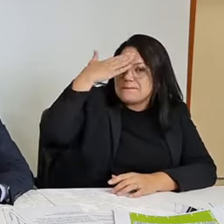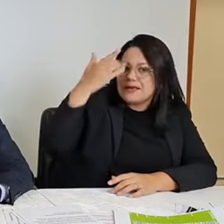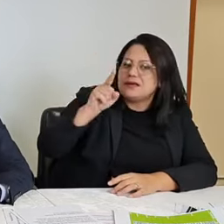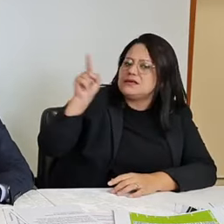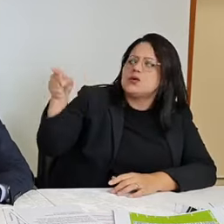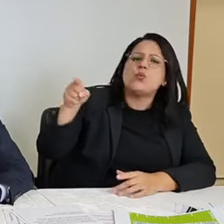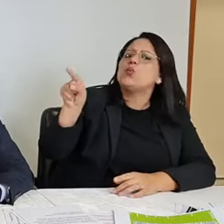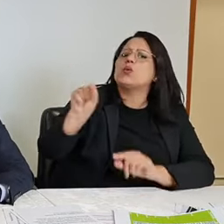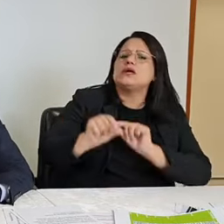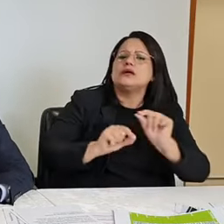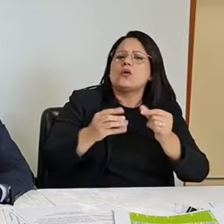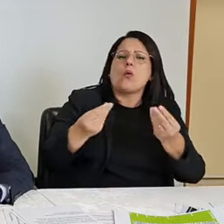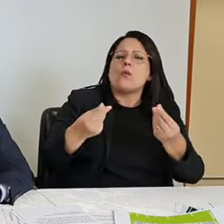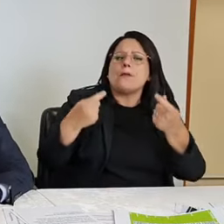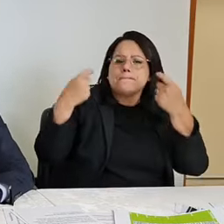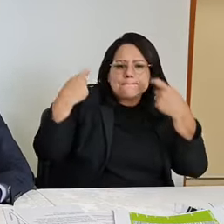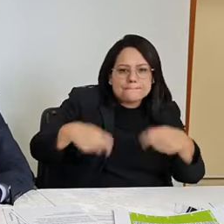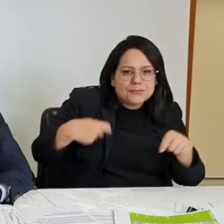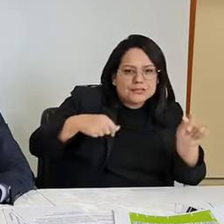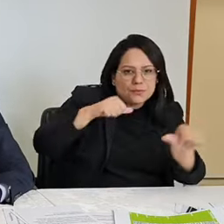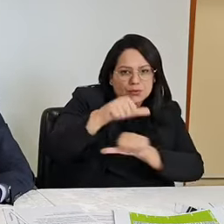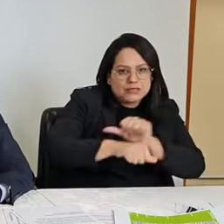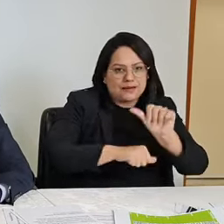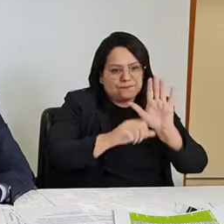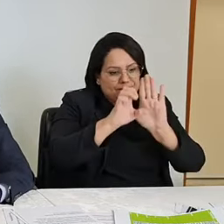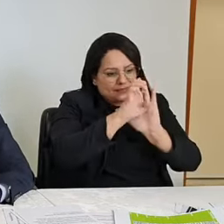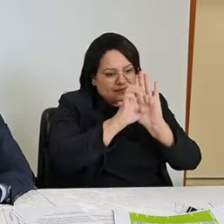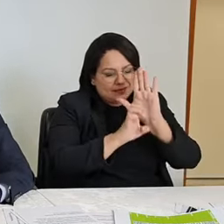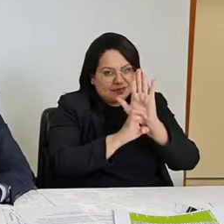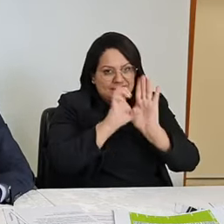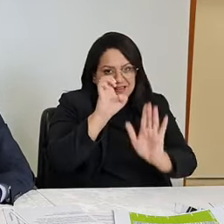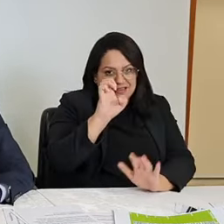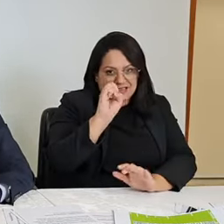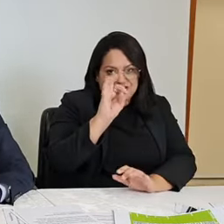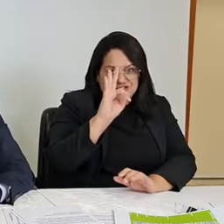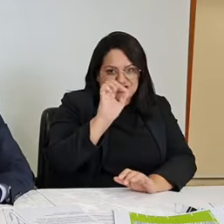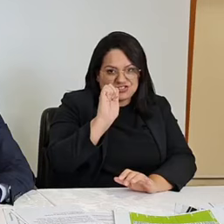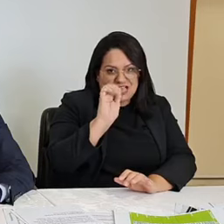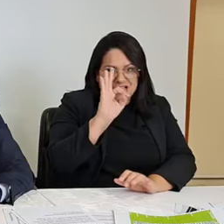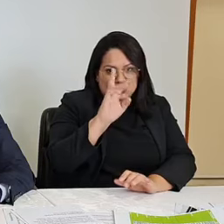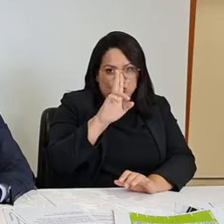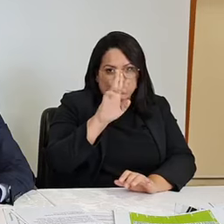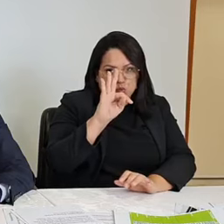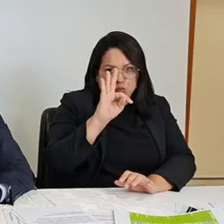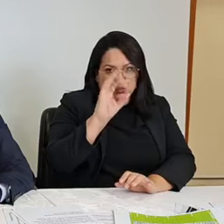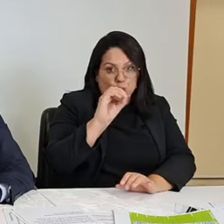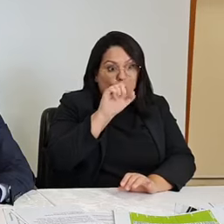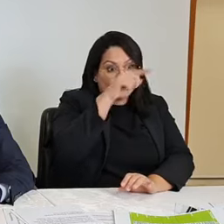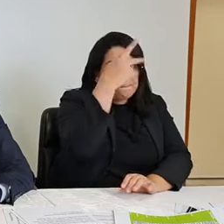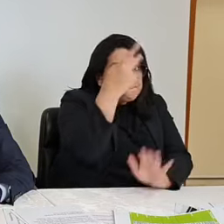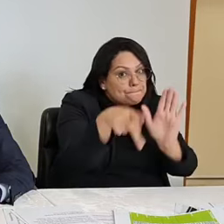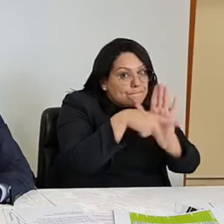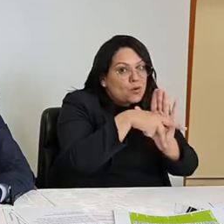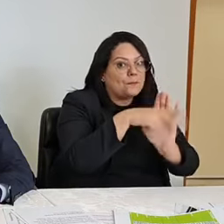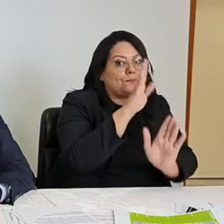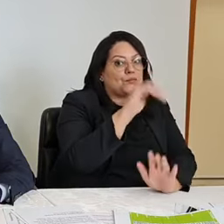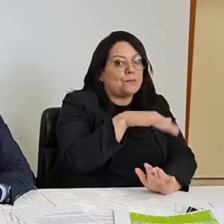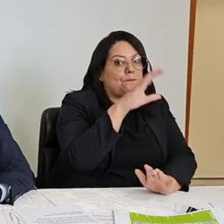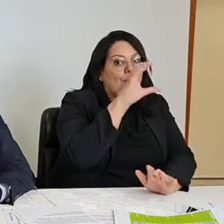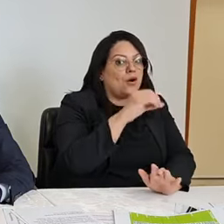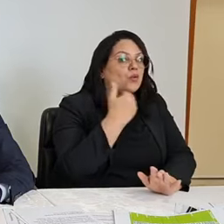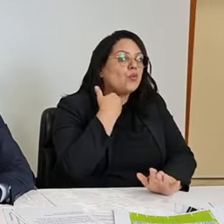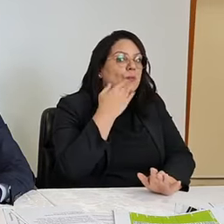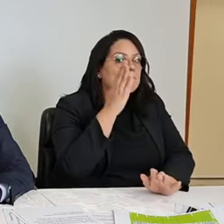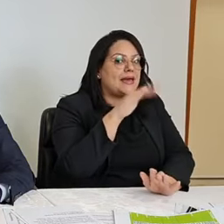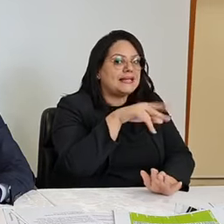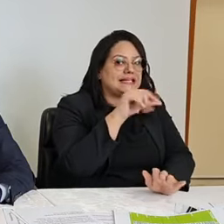seria necessária alguma alteração no estatuto do banco para que não volte a acontecer no futuro a política de